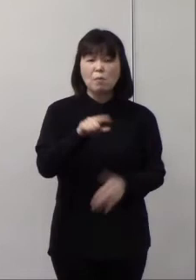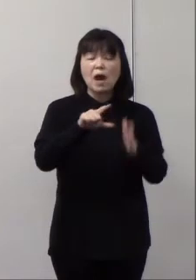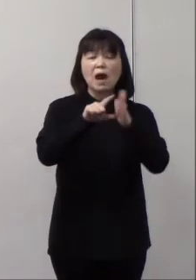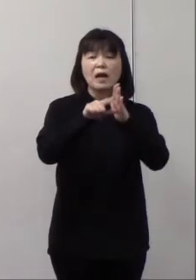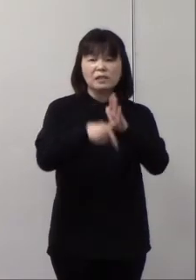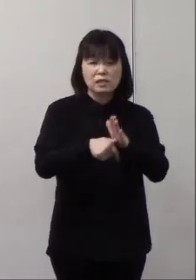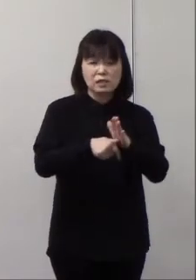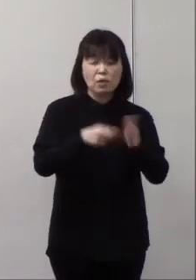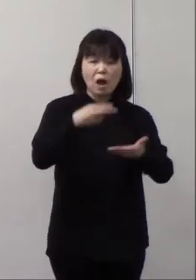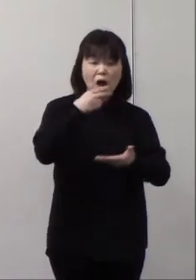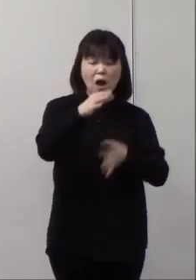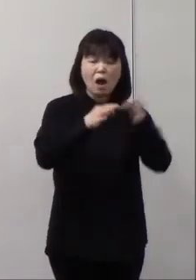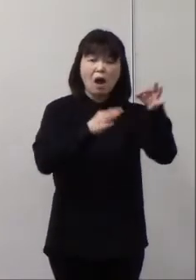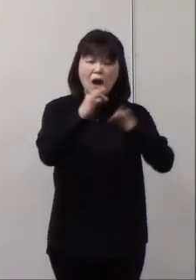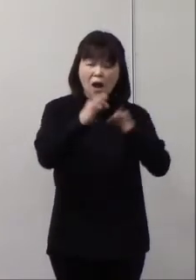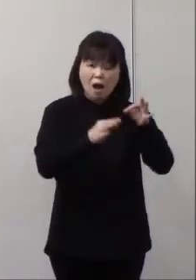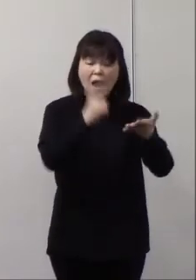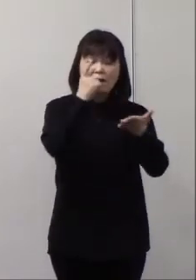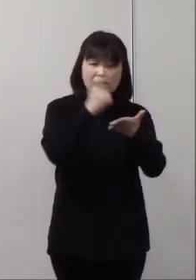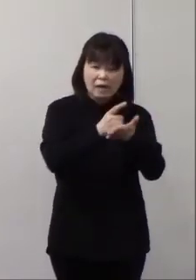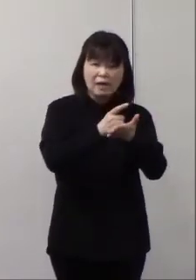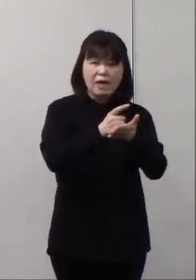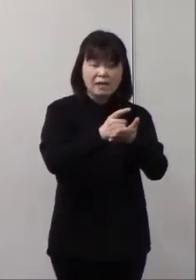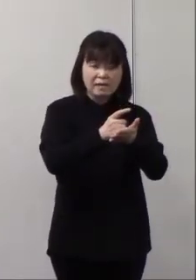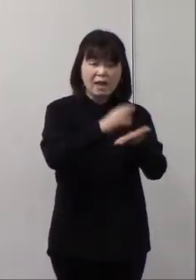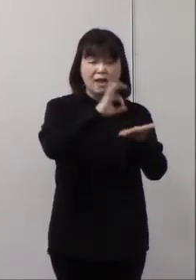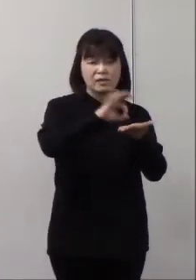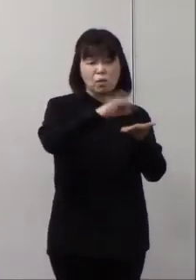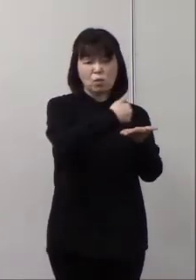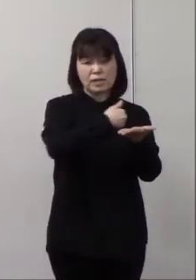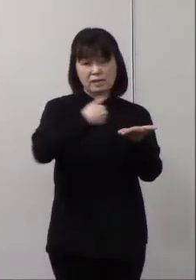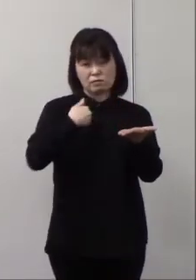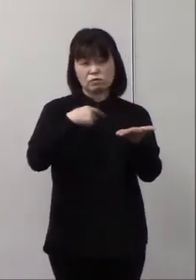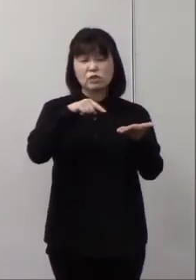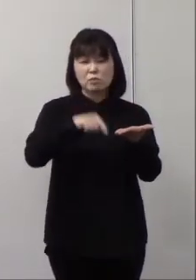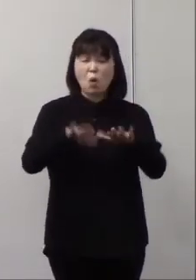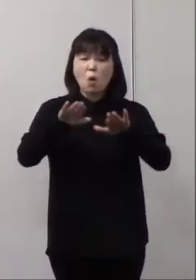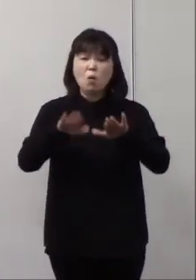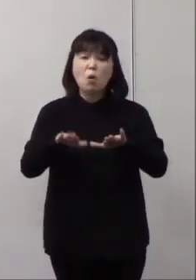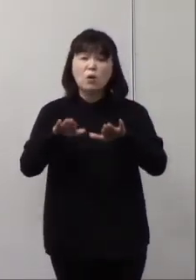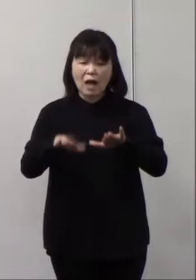ども、今回は影響を受けた幅広い業種の皆さんにも